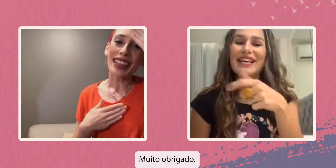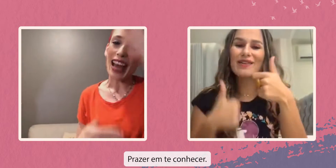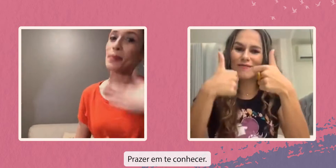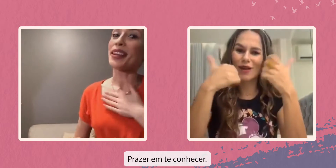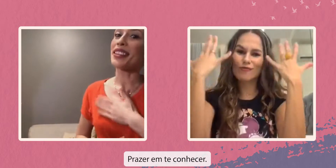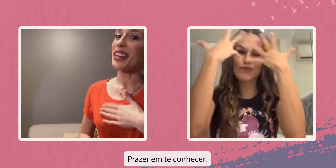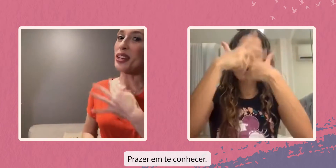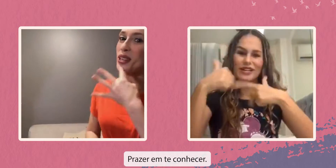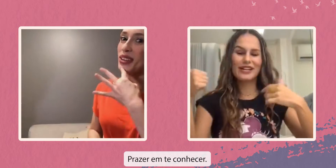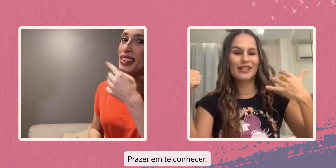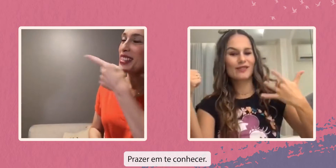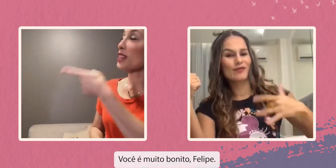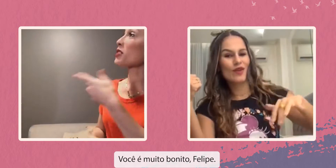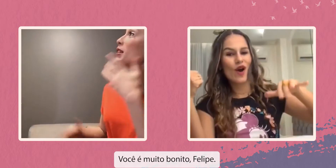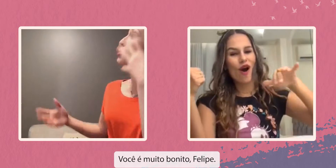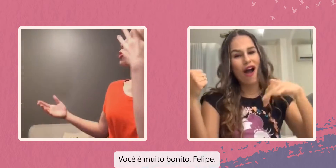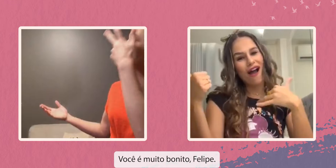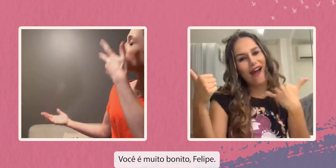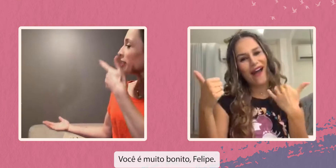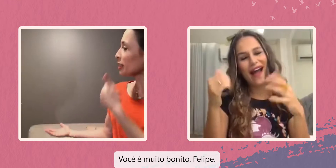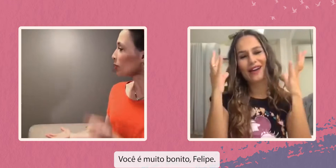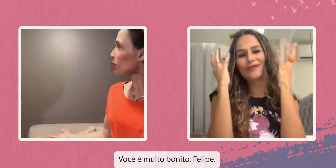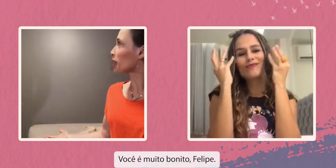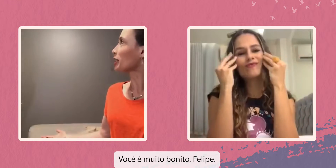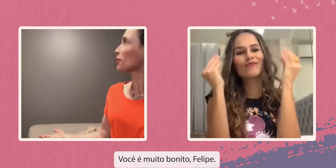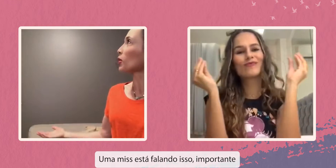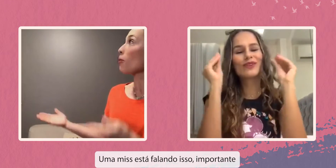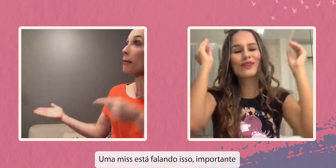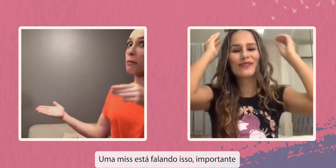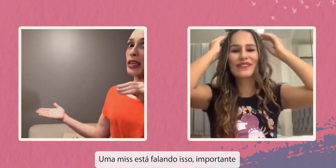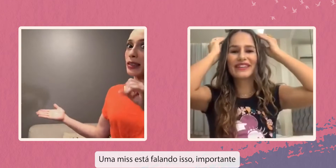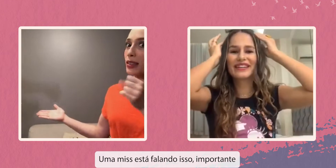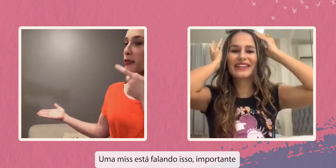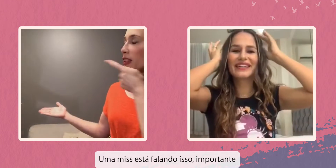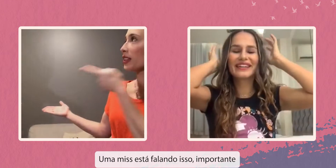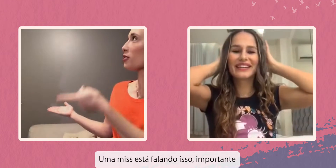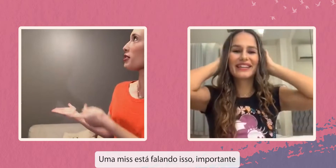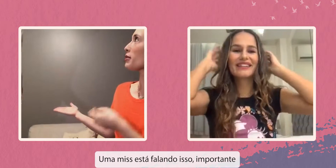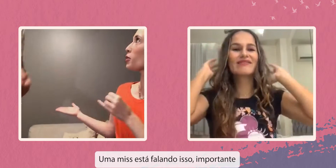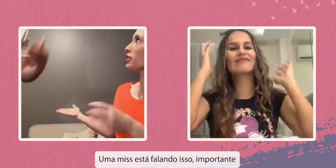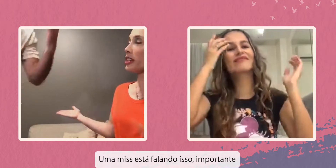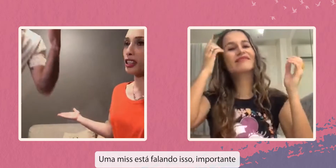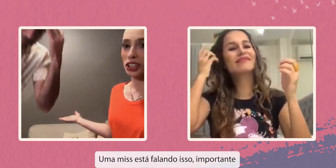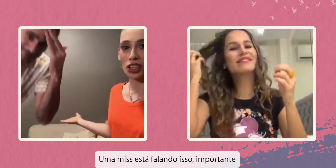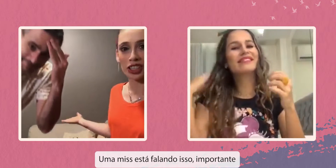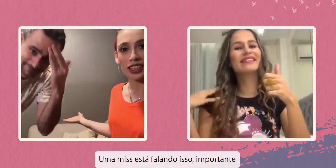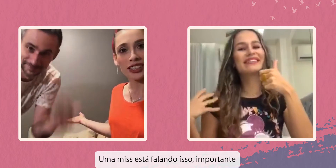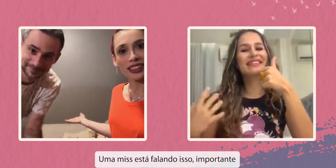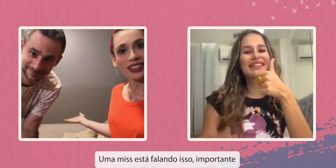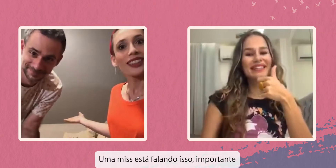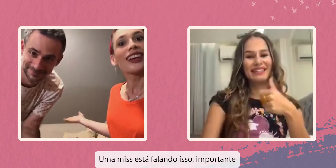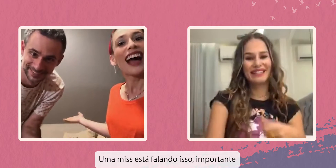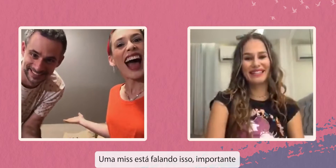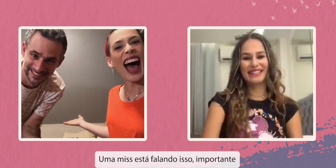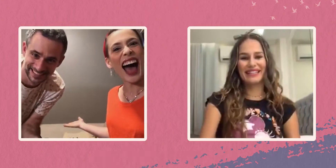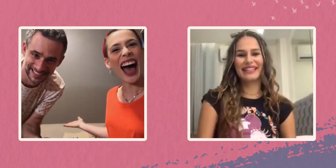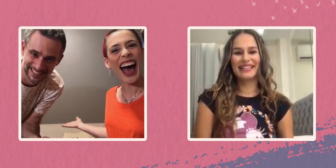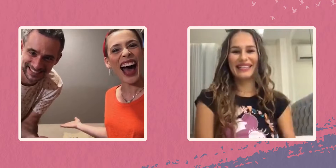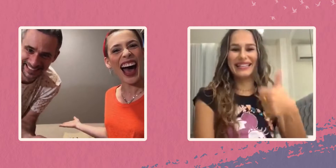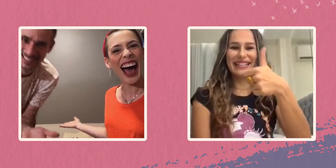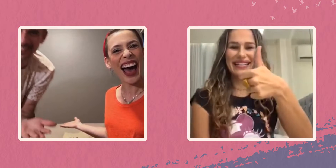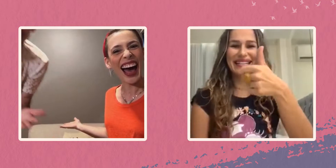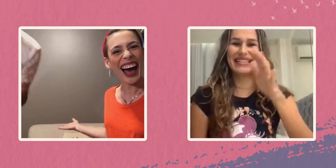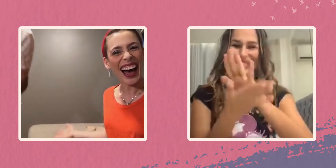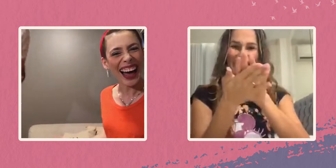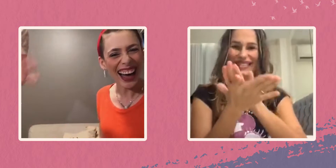Muito obrigada, prazer em te conhecer. Você é muito bonito, Felipe. É uma miss tá falando isso, importante.